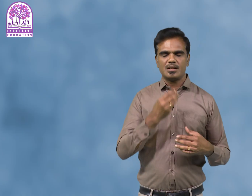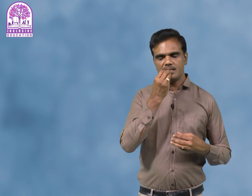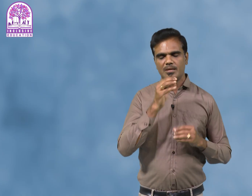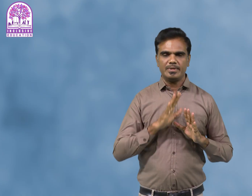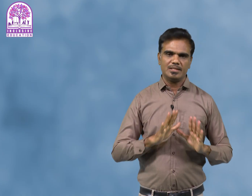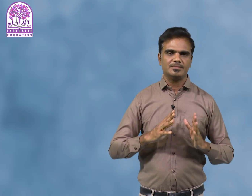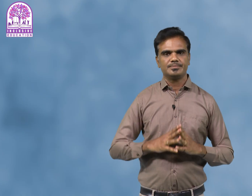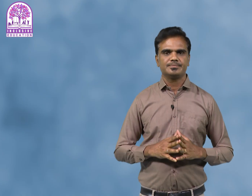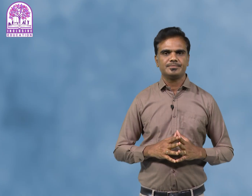நான் சாப்பிட்டேன்.